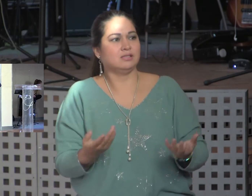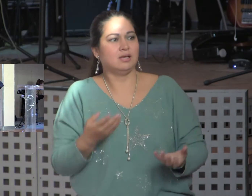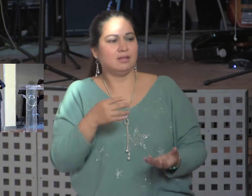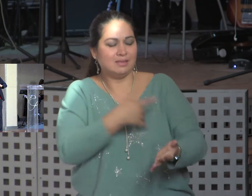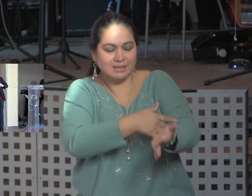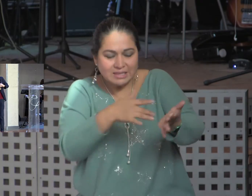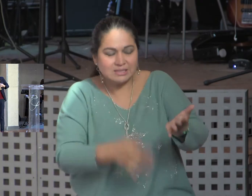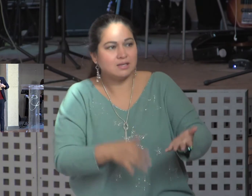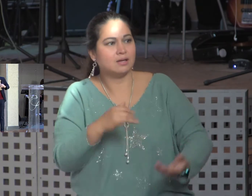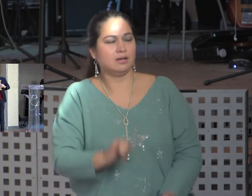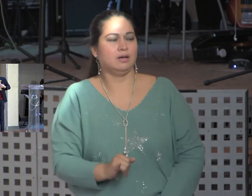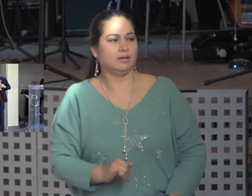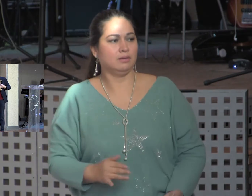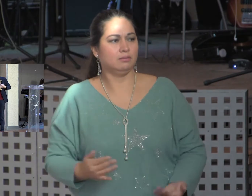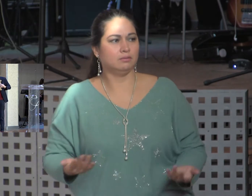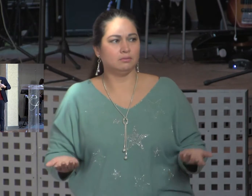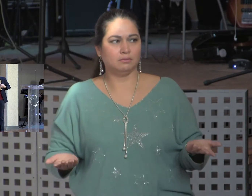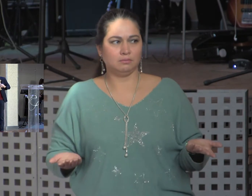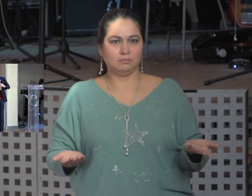al cuerpo.